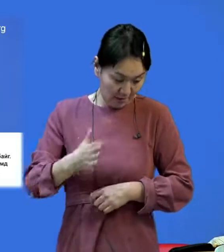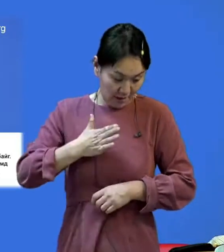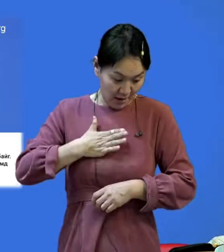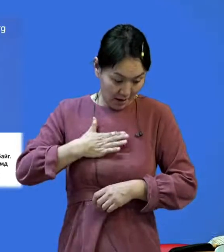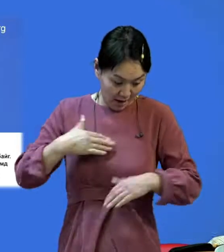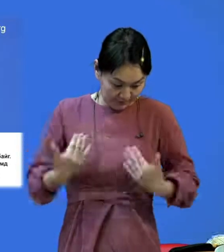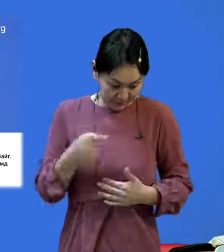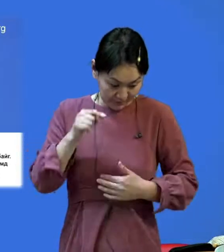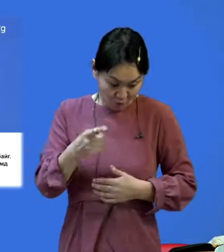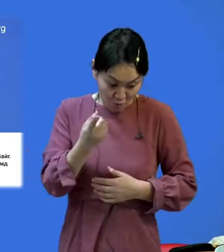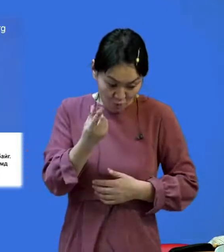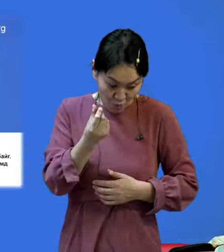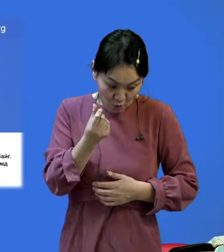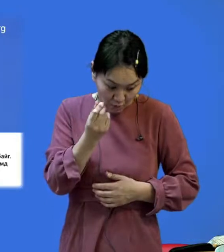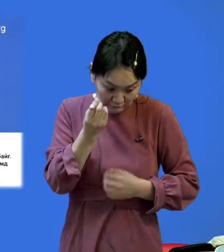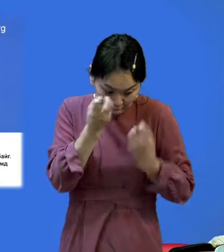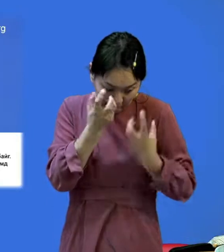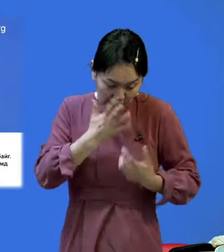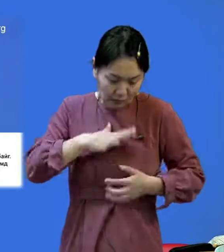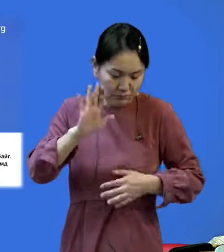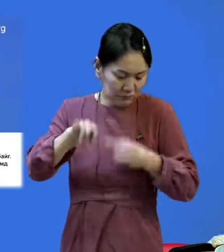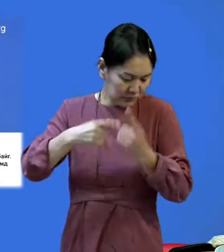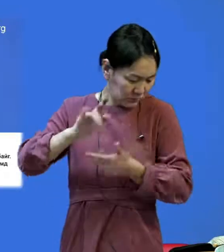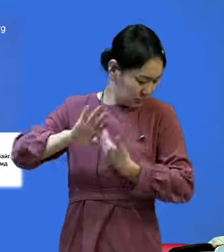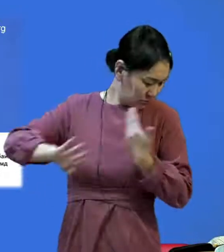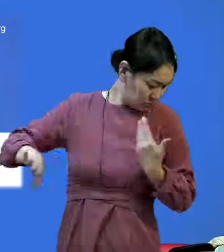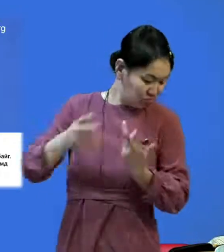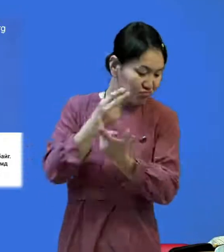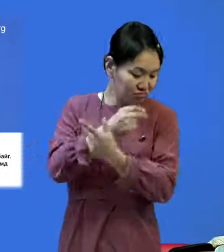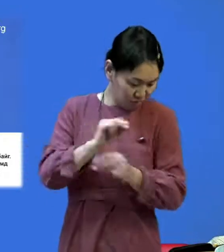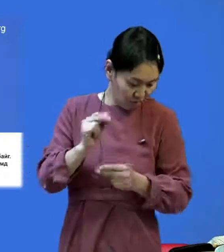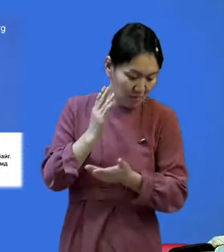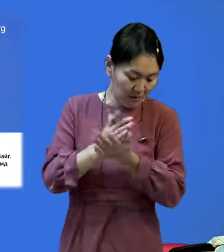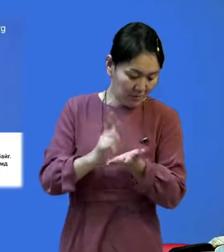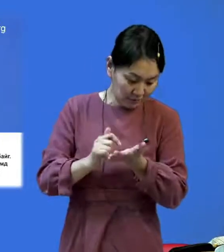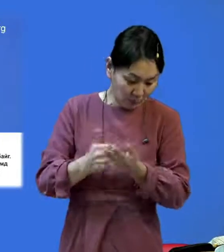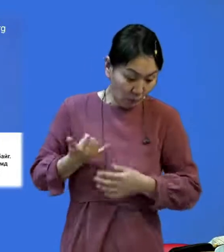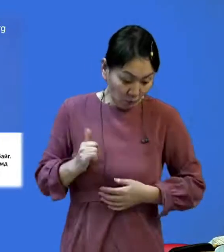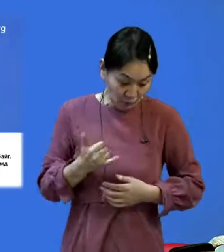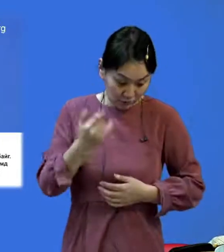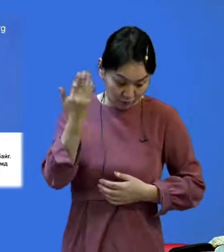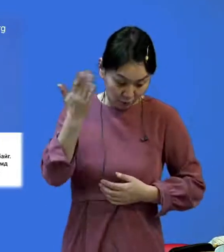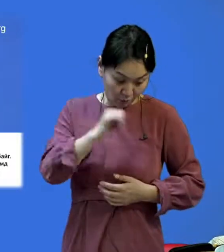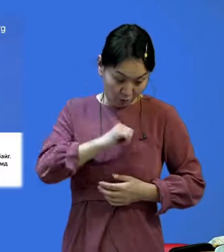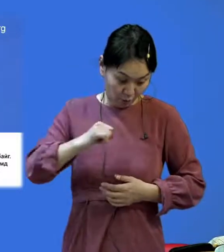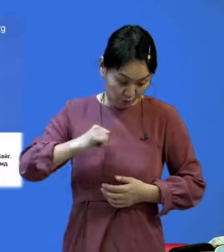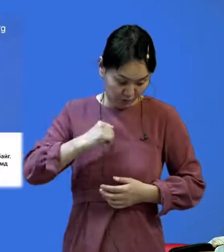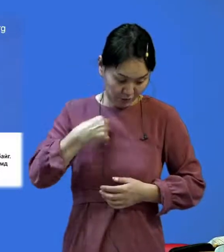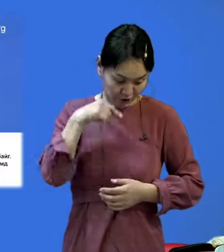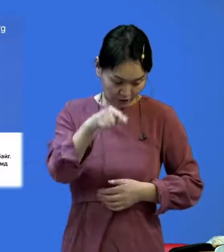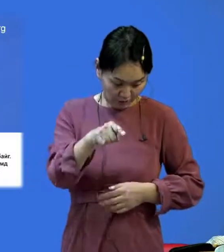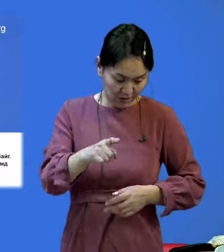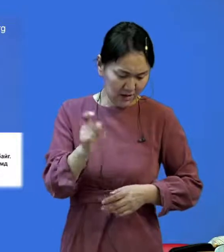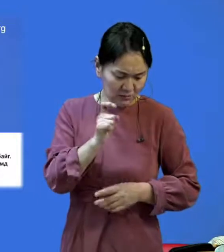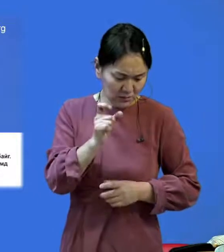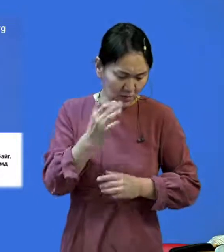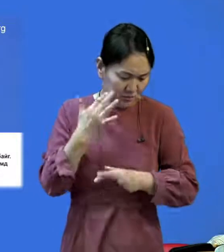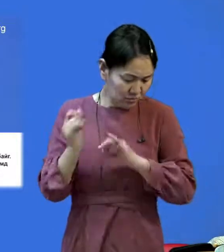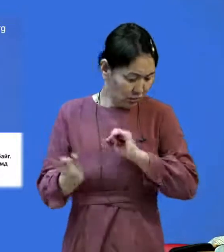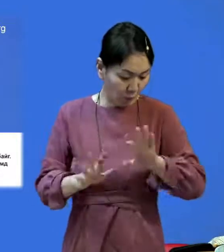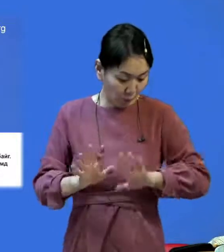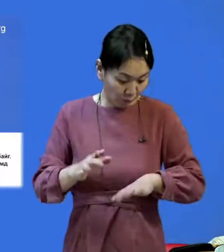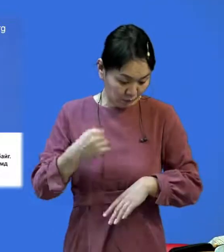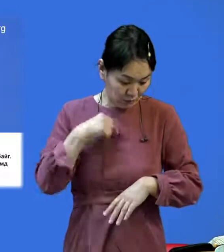За тиймд бид зоригтойгоор эзэн миний туслагч би айхгүй хин надад юу хийж чадах